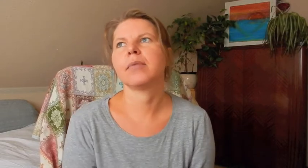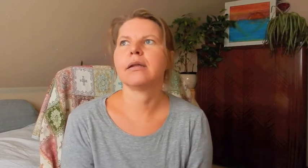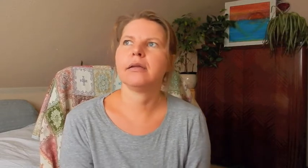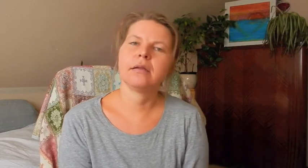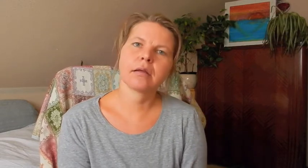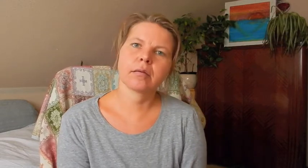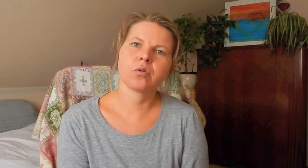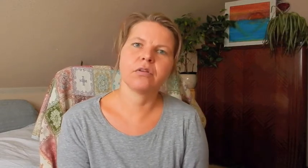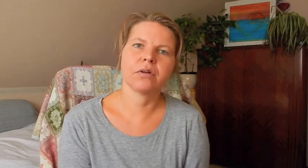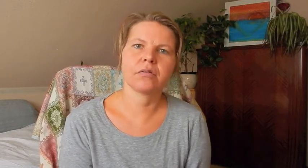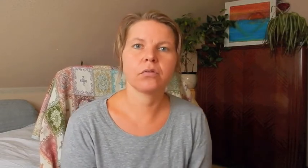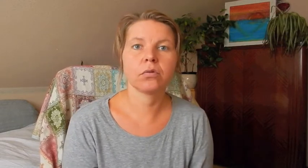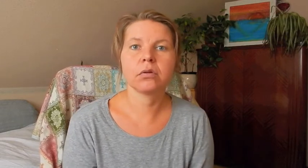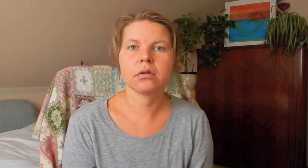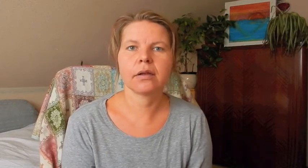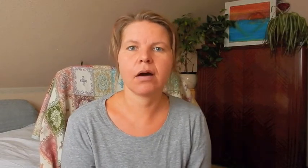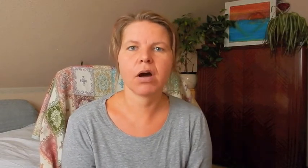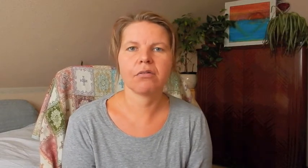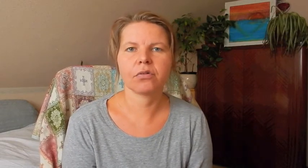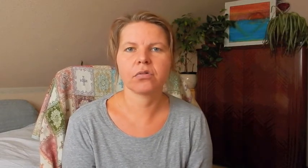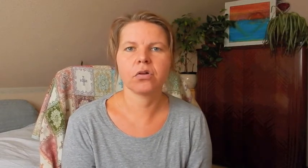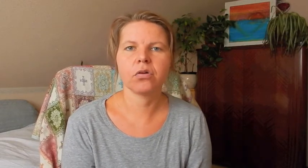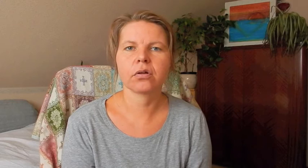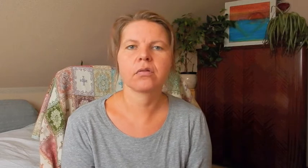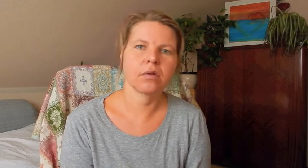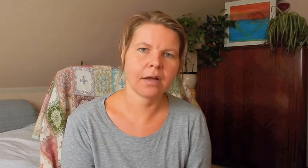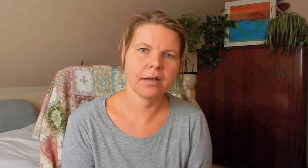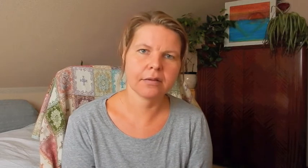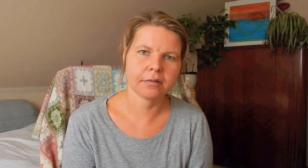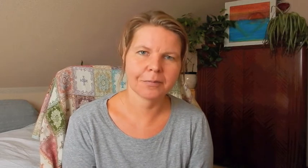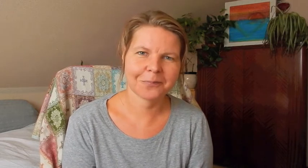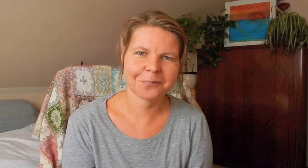Meine innere Motivation, dauerhaftes Glück zu erreichen.